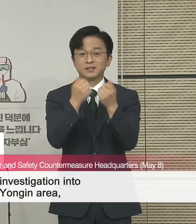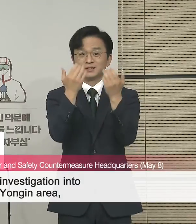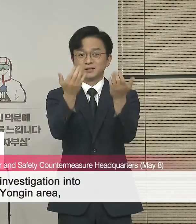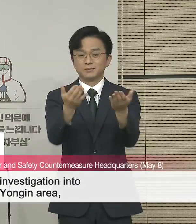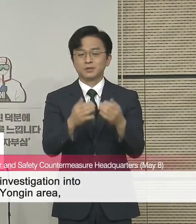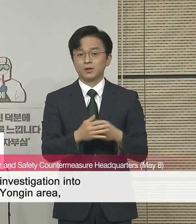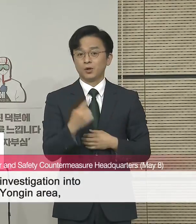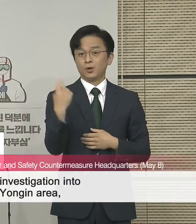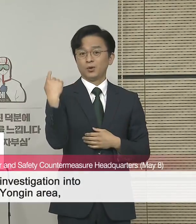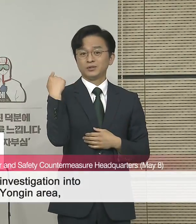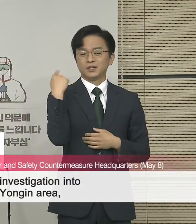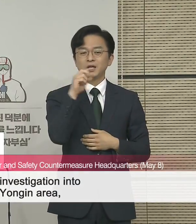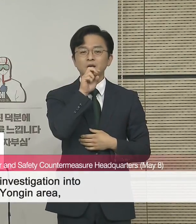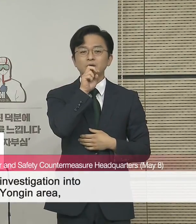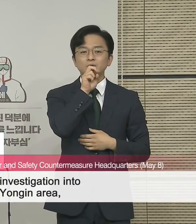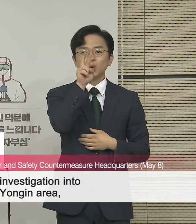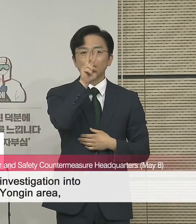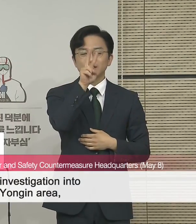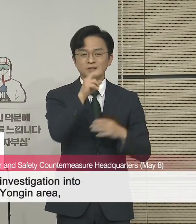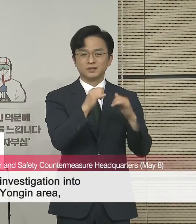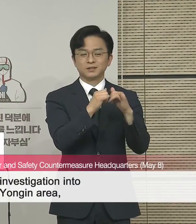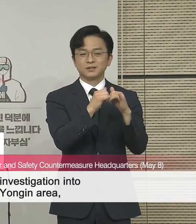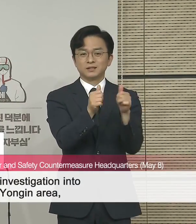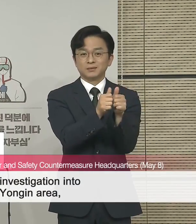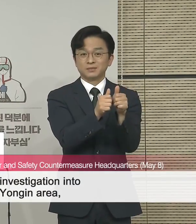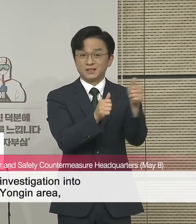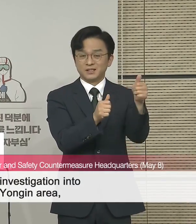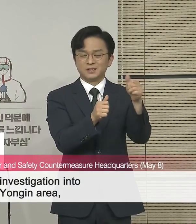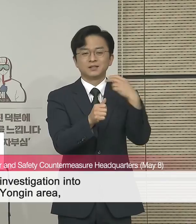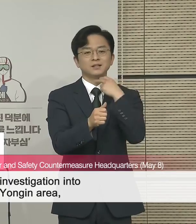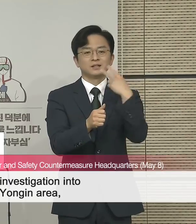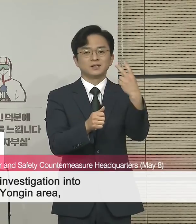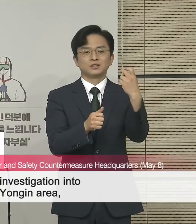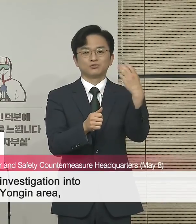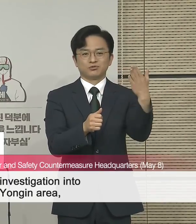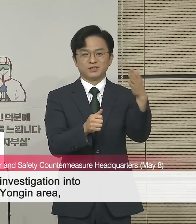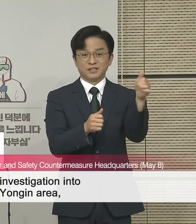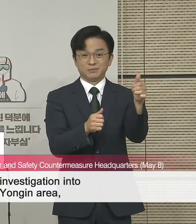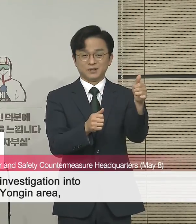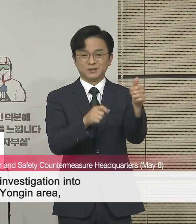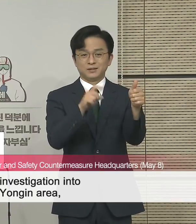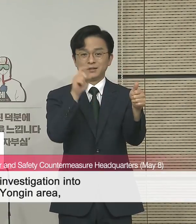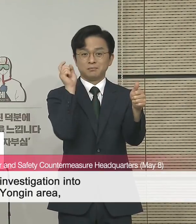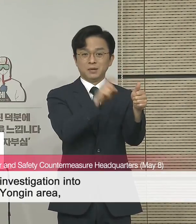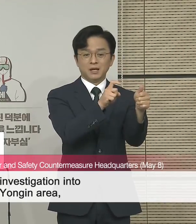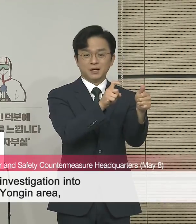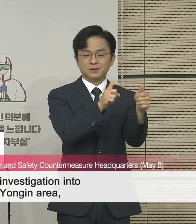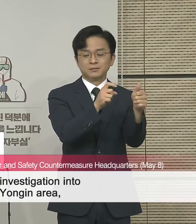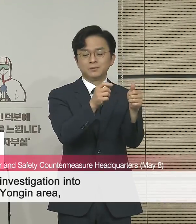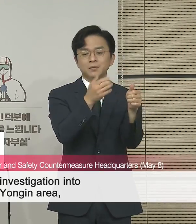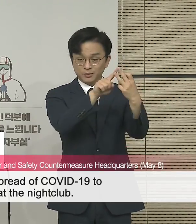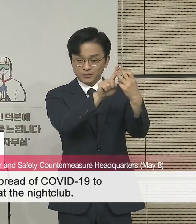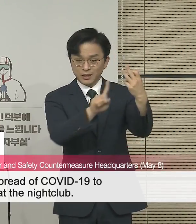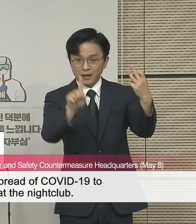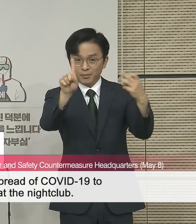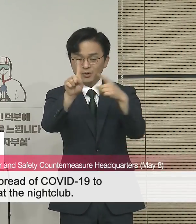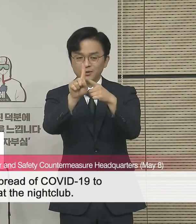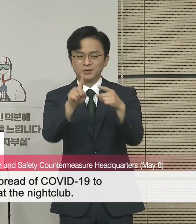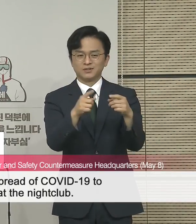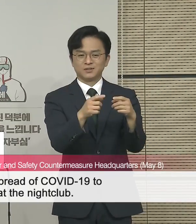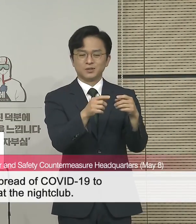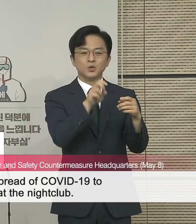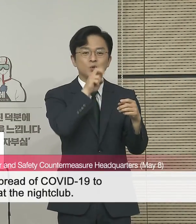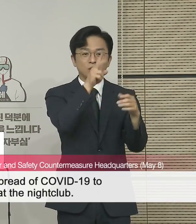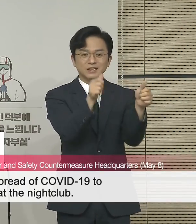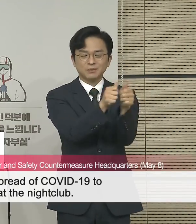어제 용인 지역에서 확인된 29세 확진자의 접촉자를 조사하는 과정에서 클럽에서